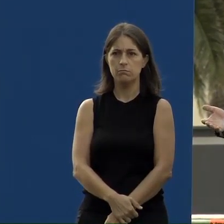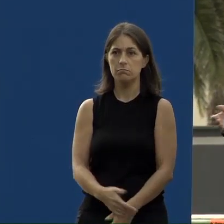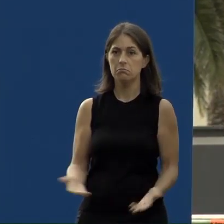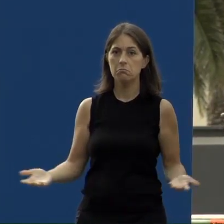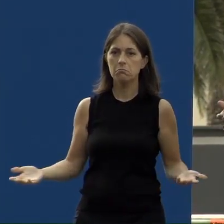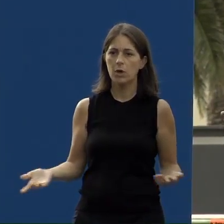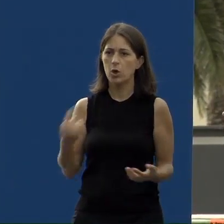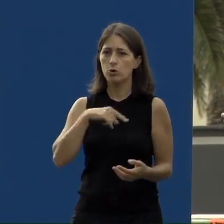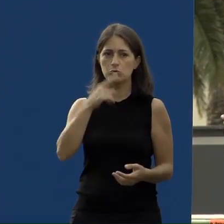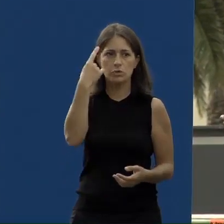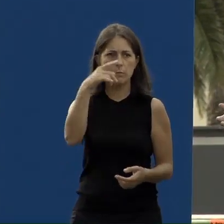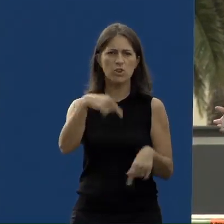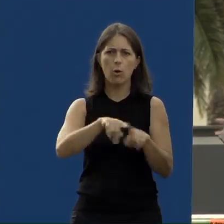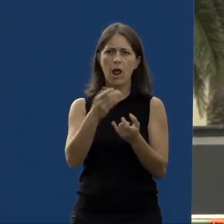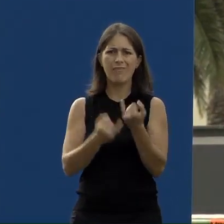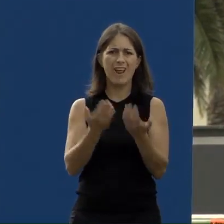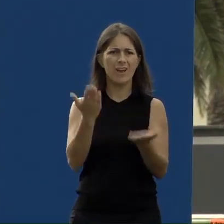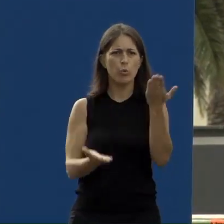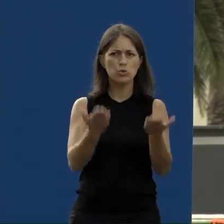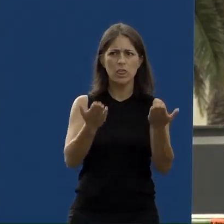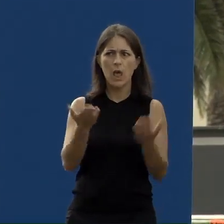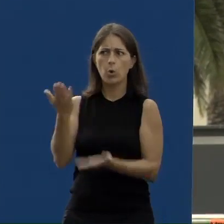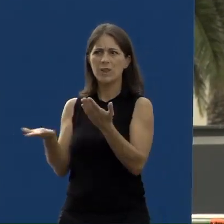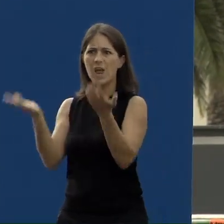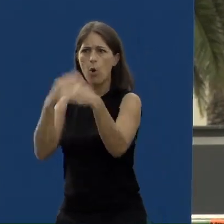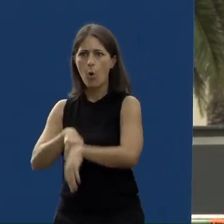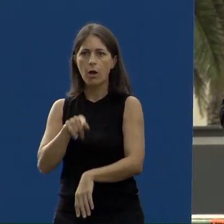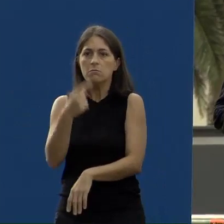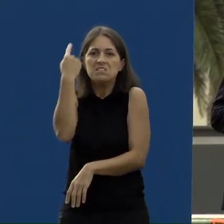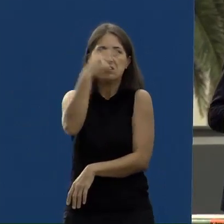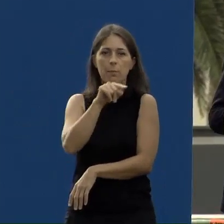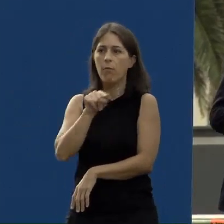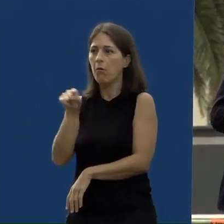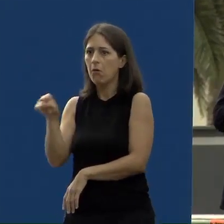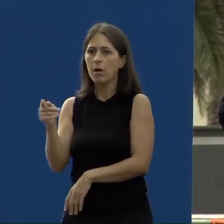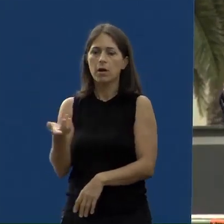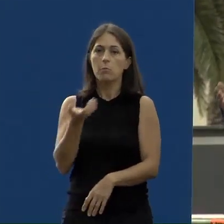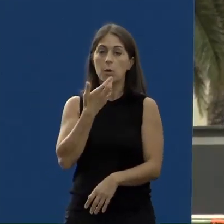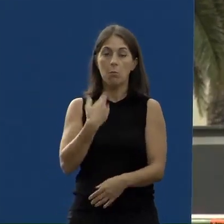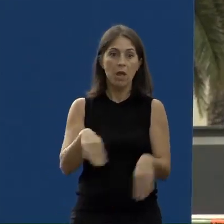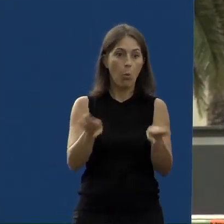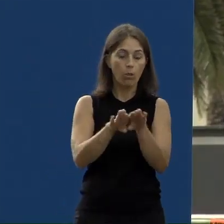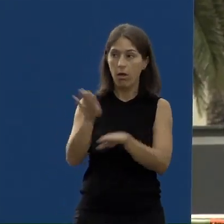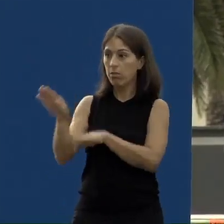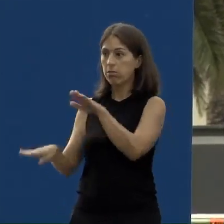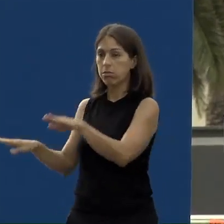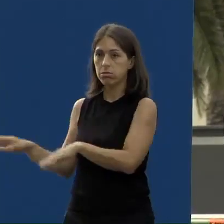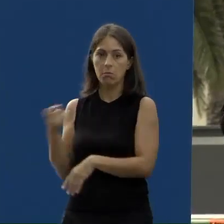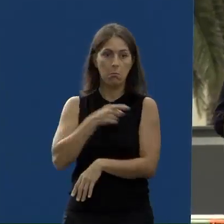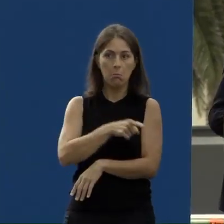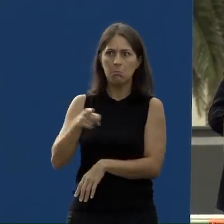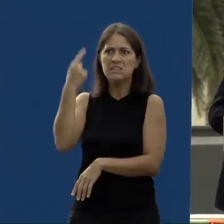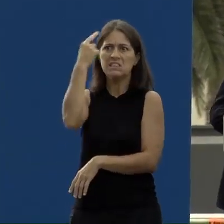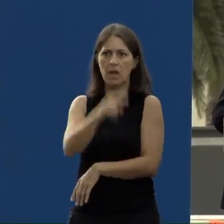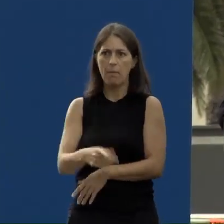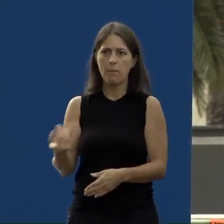Acaso non temos sentido do que é xusto e do que é inxusto? Acaso non sabemos o que é a igualdade e o que é a desigualdade? Acaso non